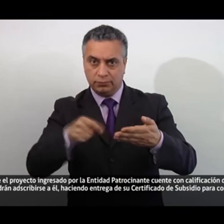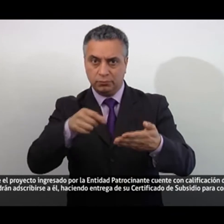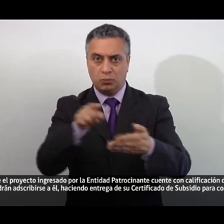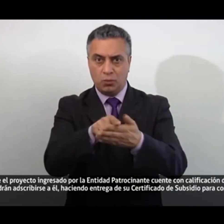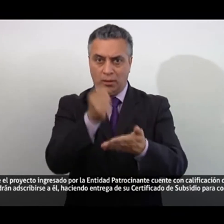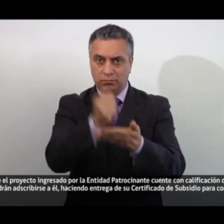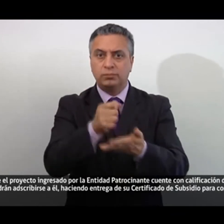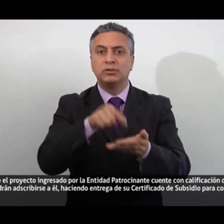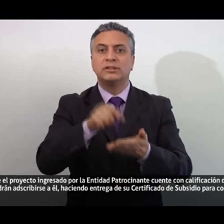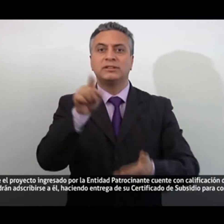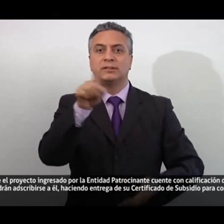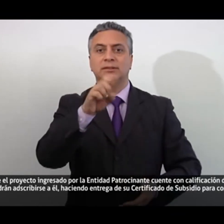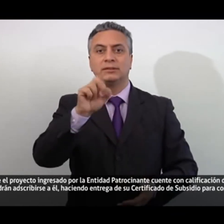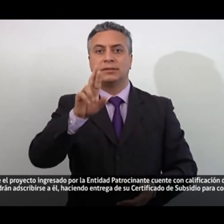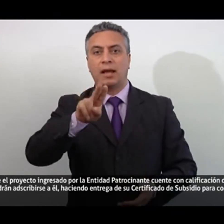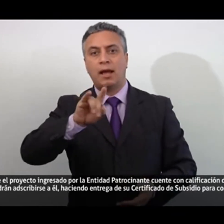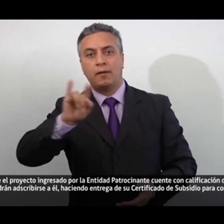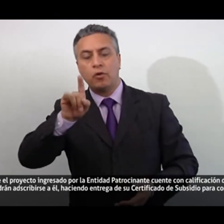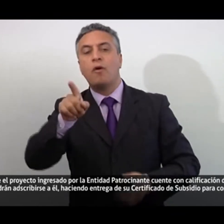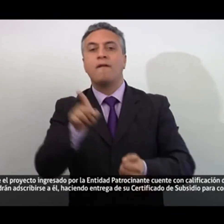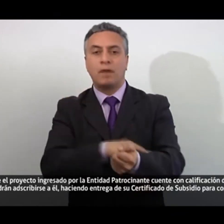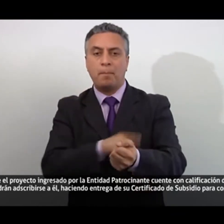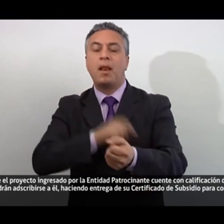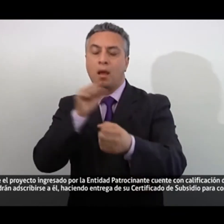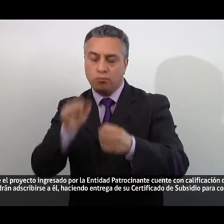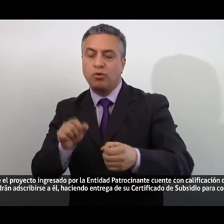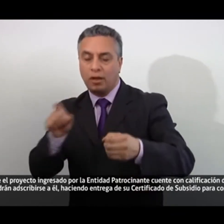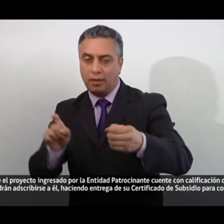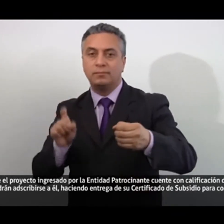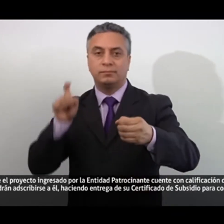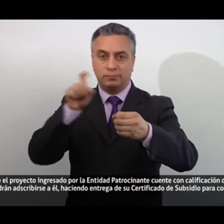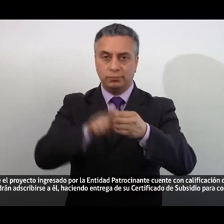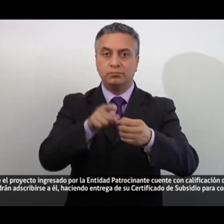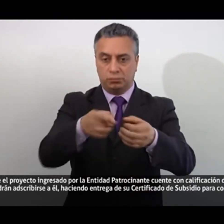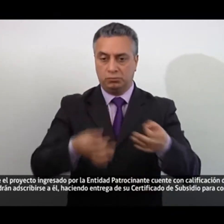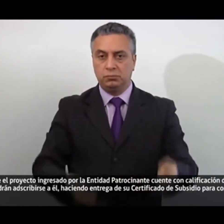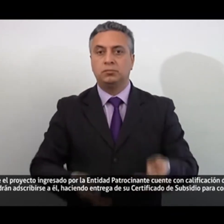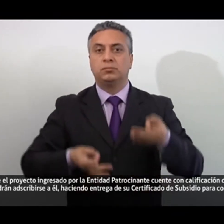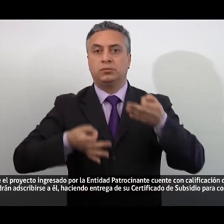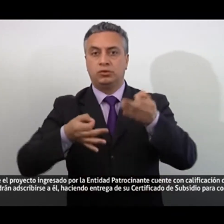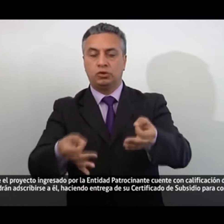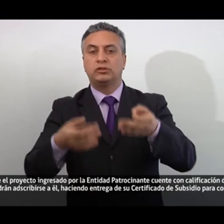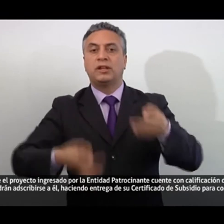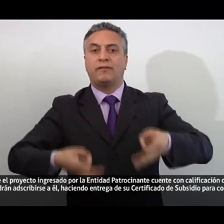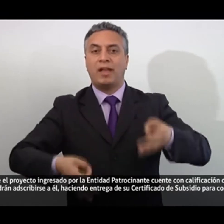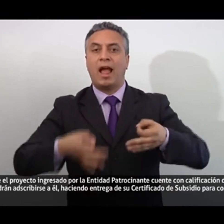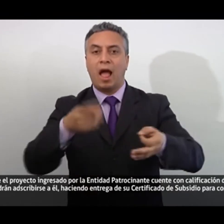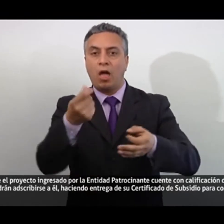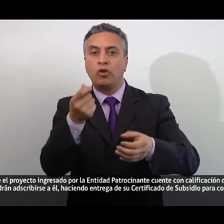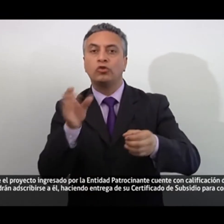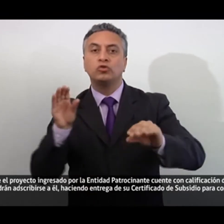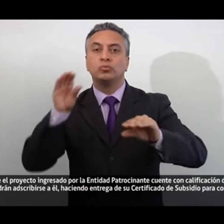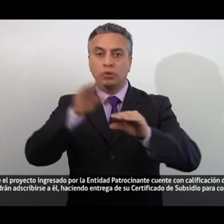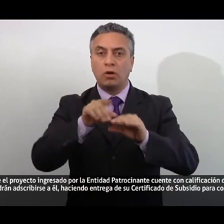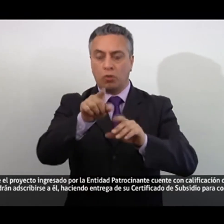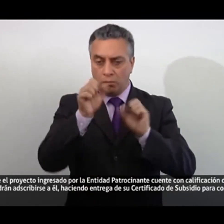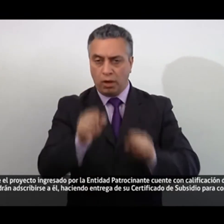cuente con calificación del Serviu, las familias podrán adscribirse a él, haciendo entrega de su certificado de